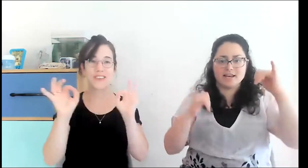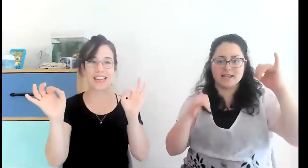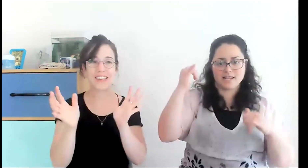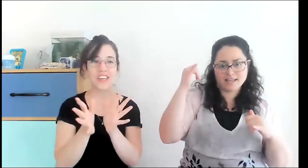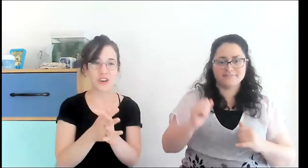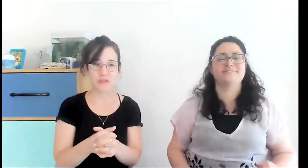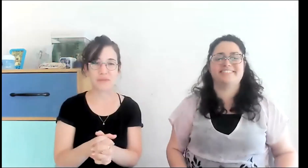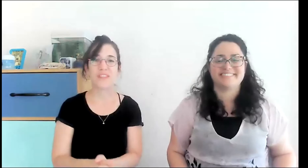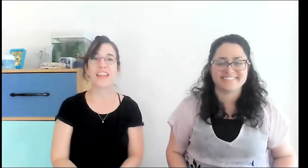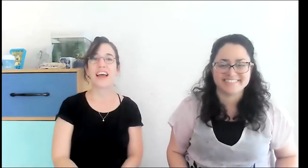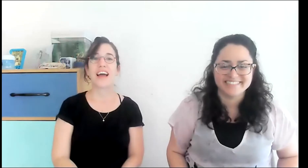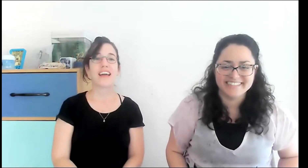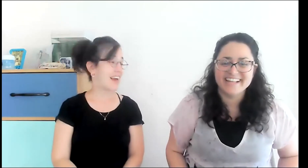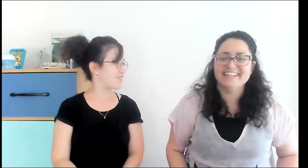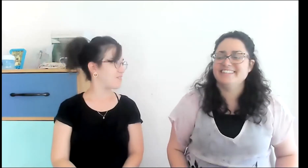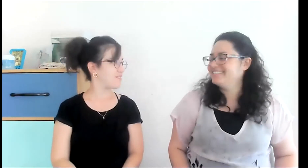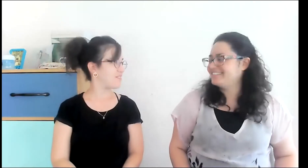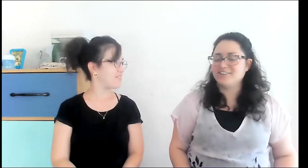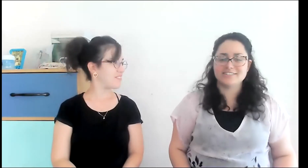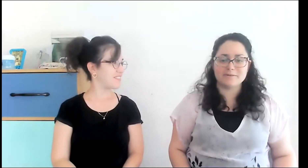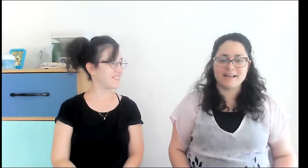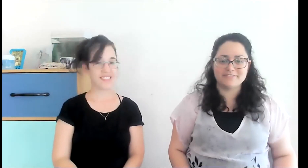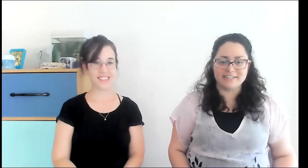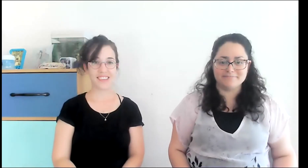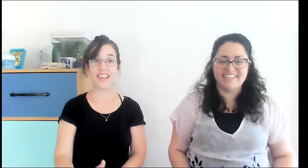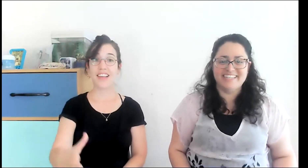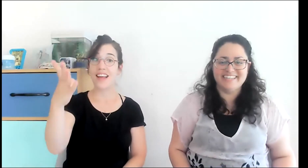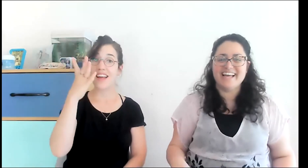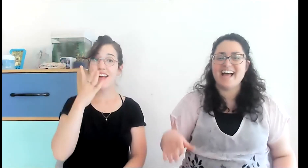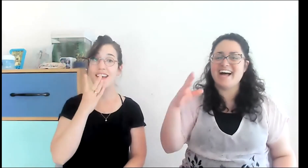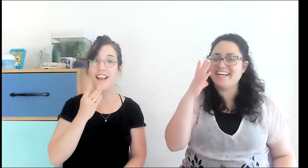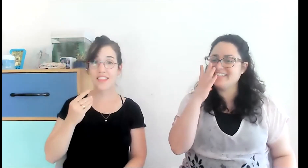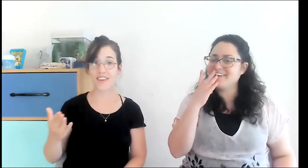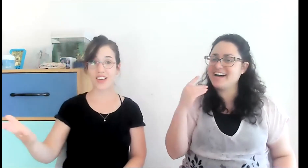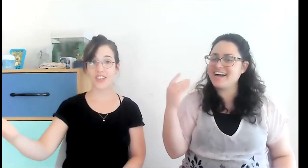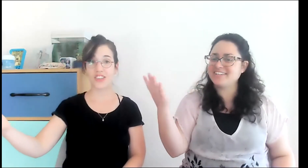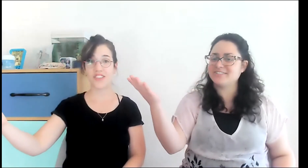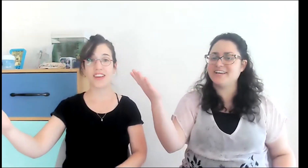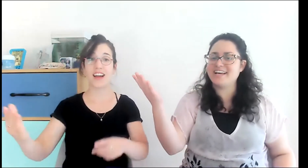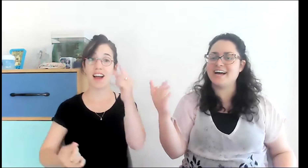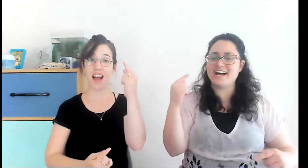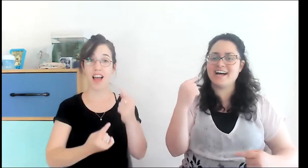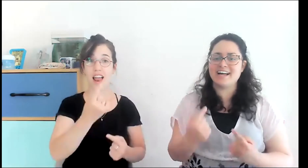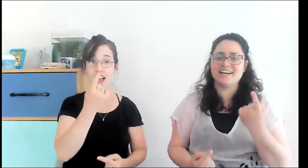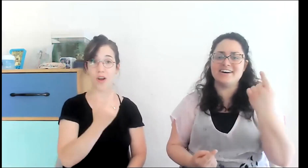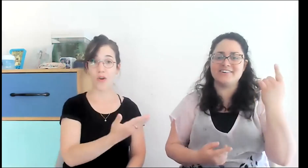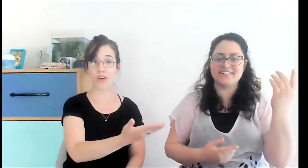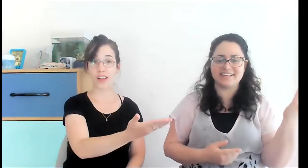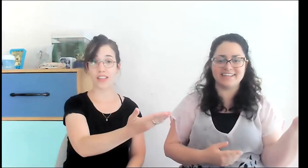מצוין. יופי. שלוש, ארבע ו... על הדבש ועל